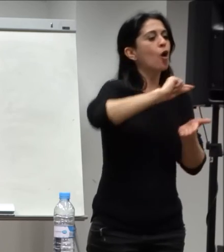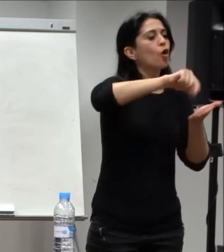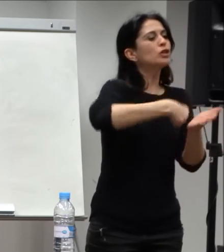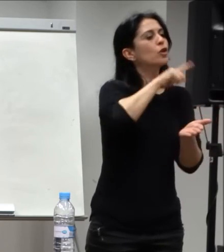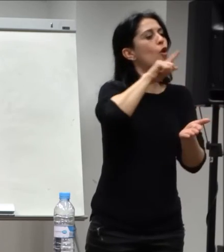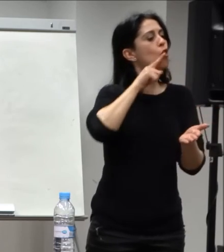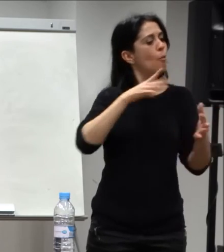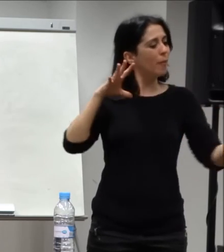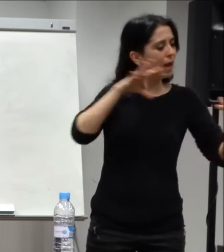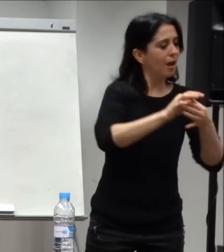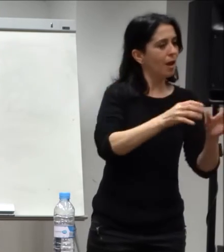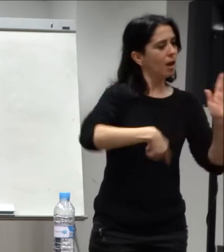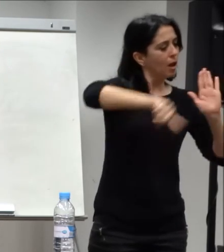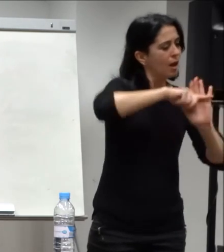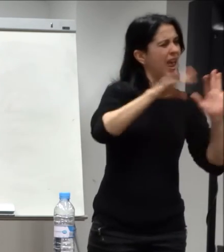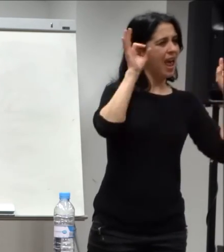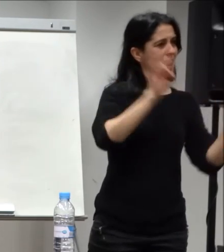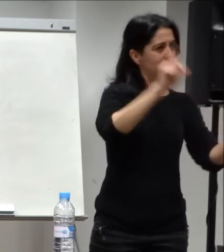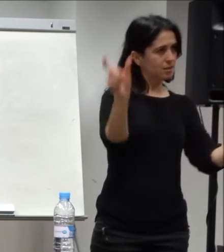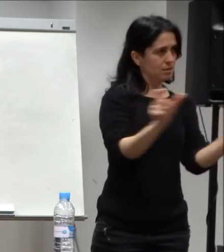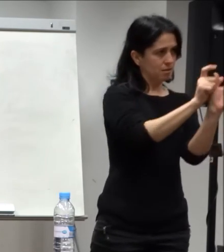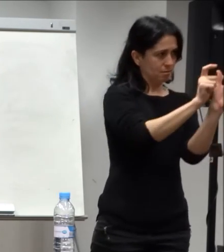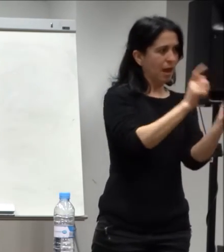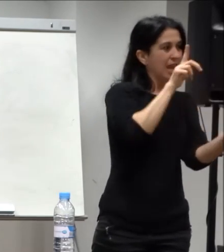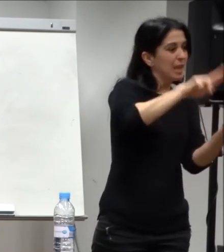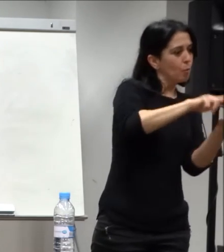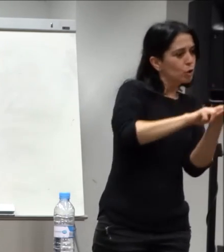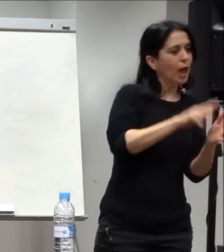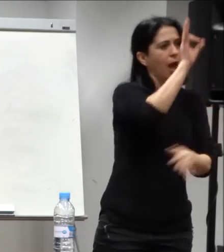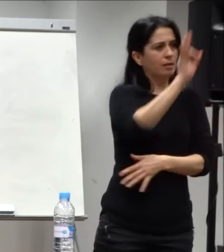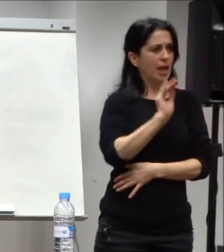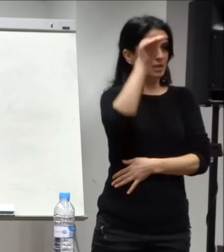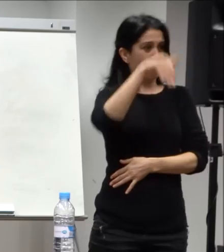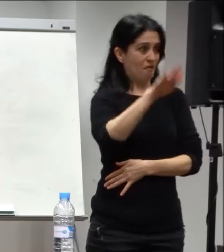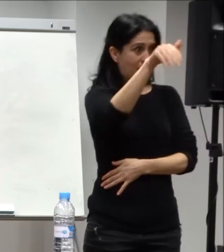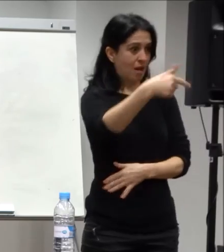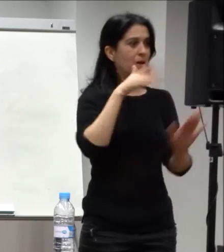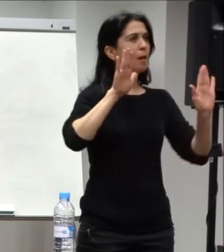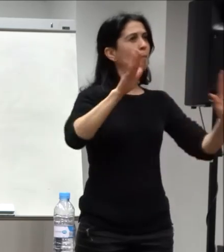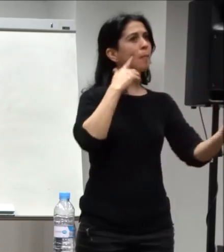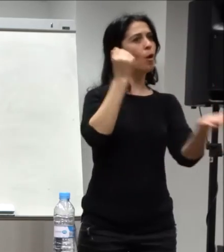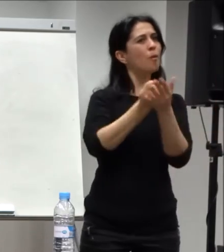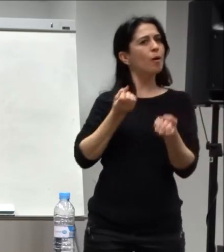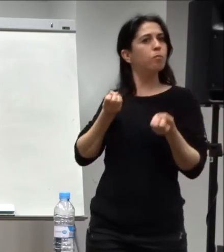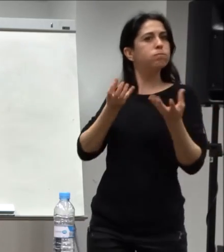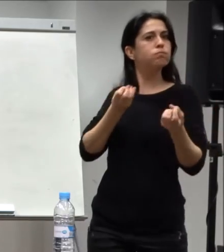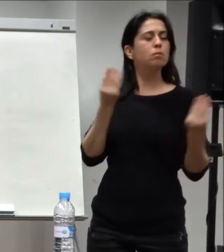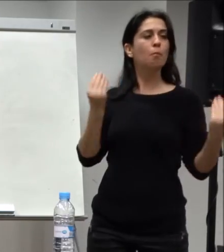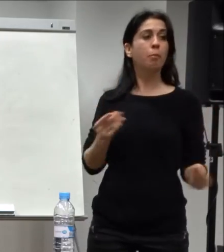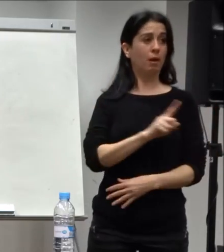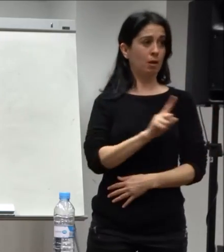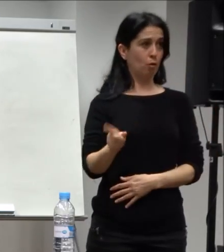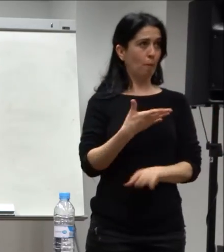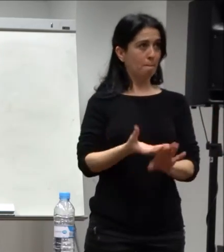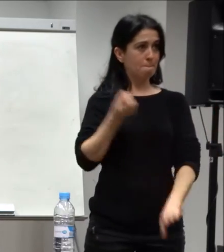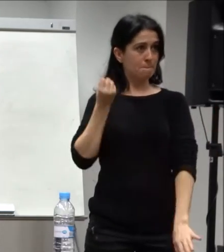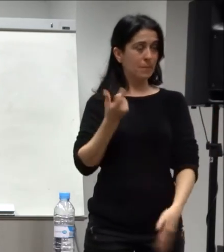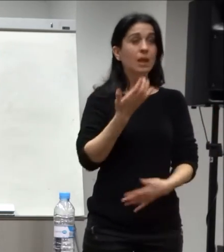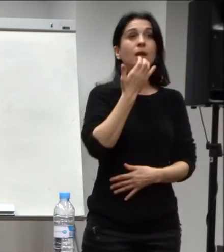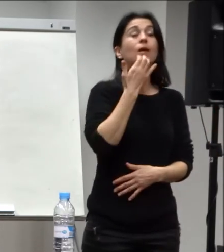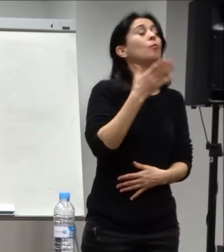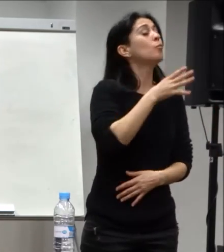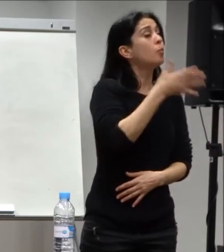ocurría? Que los bancos no informaban de ese elemento constitutivo. ¿Por qué? Por la siguiente razón. Si tú ofreces un interés